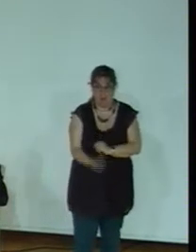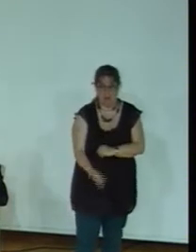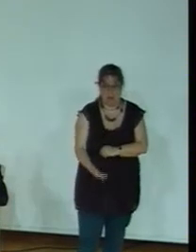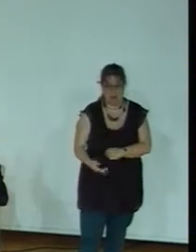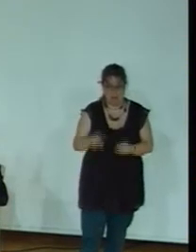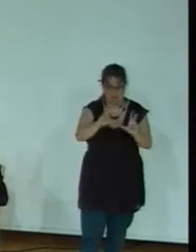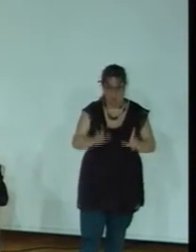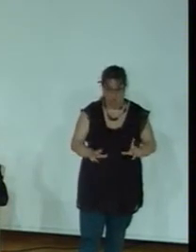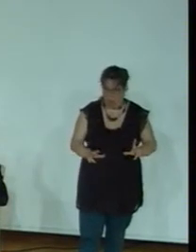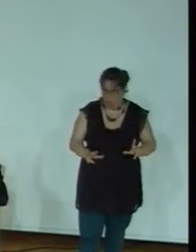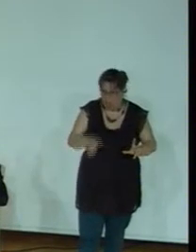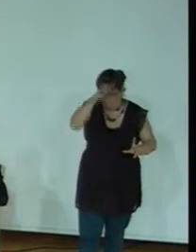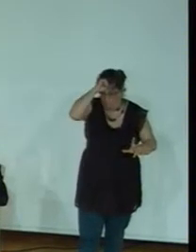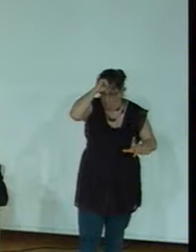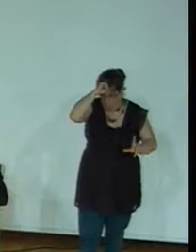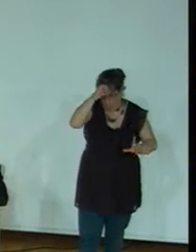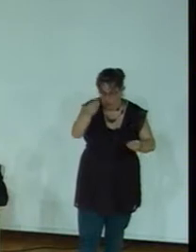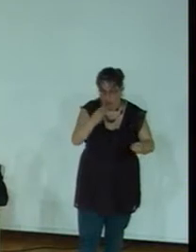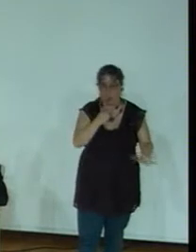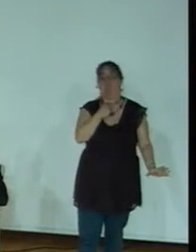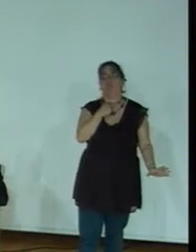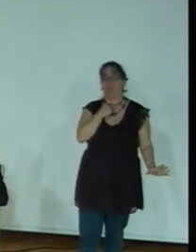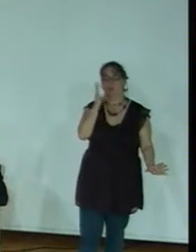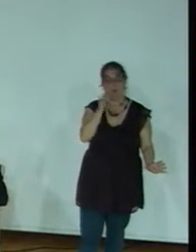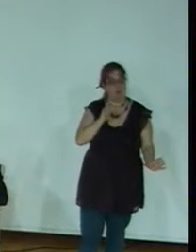c'est indispensable que effectivement tous les citoyens